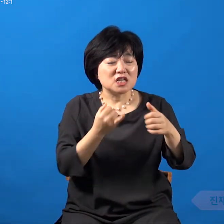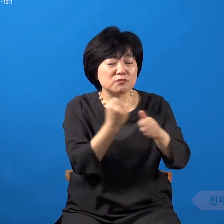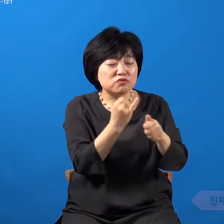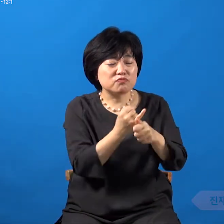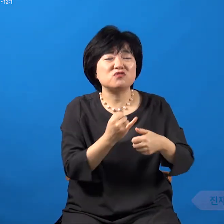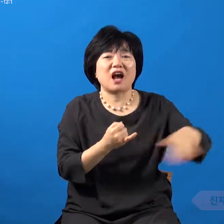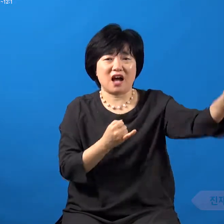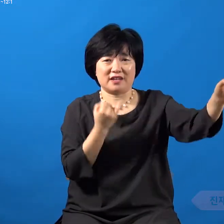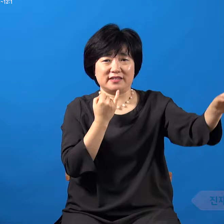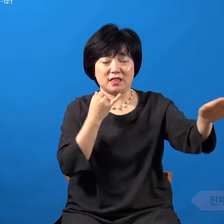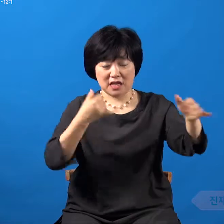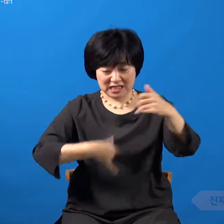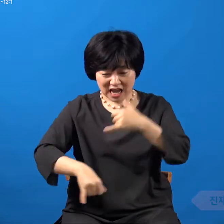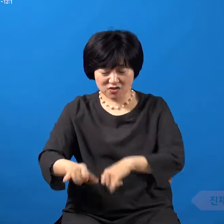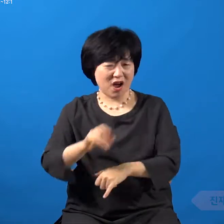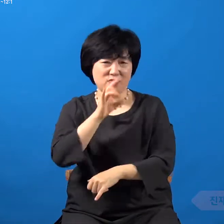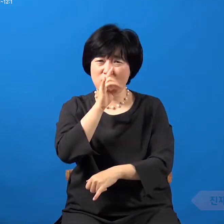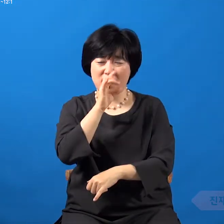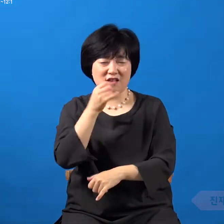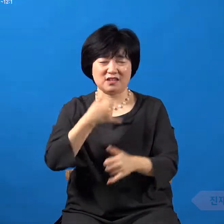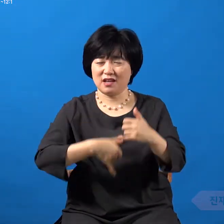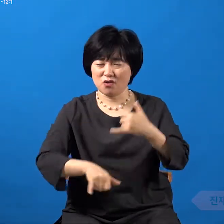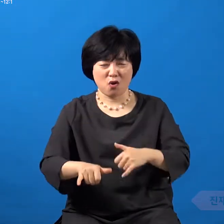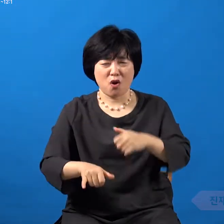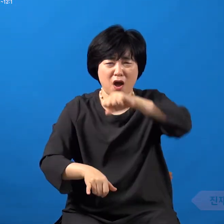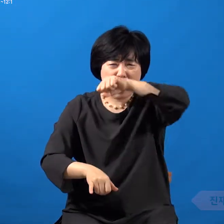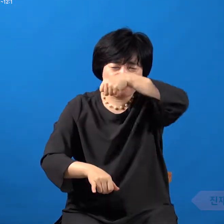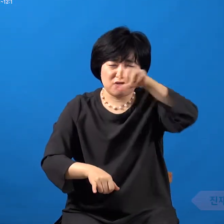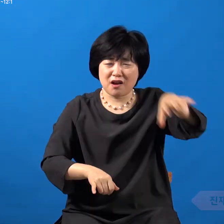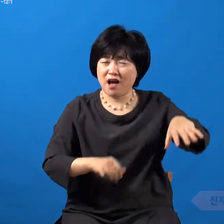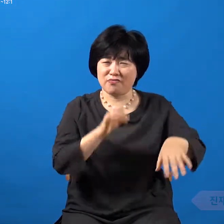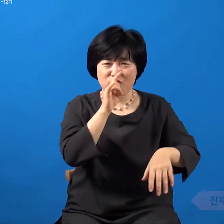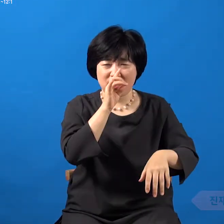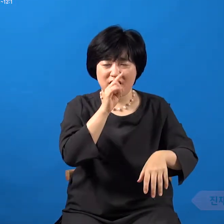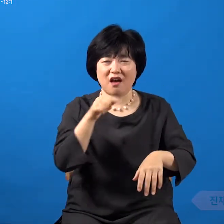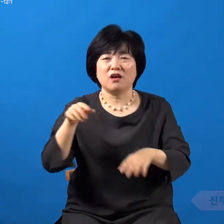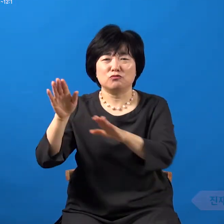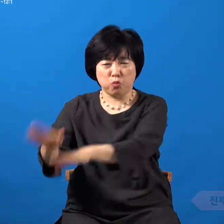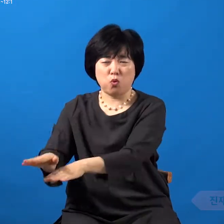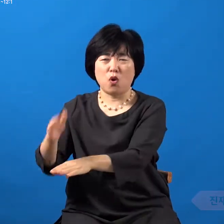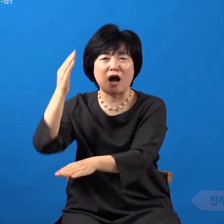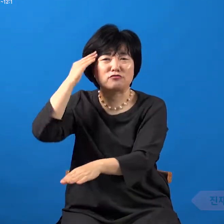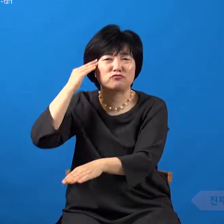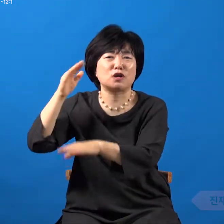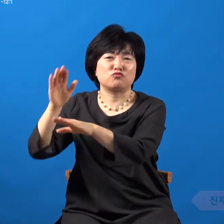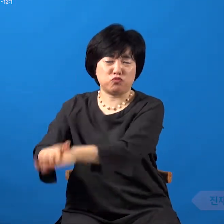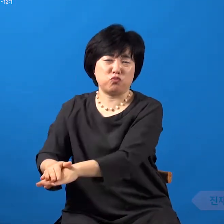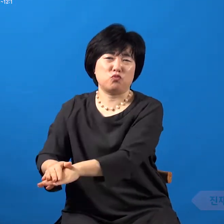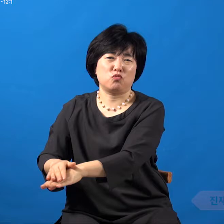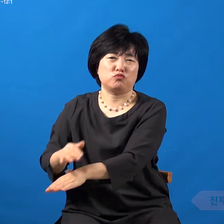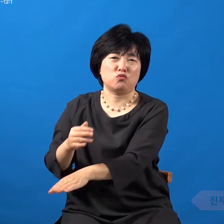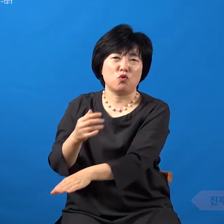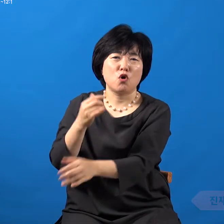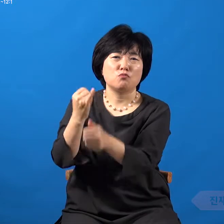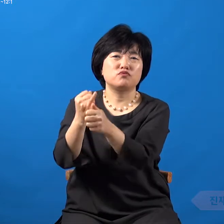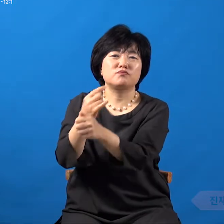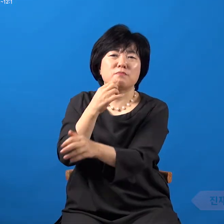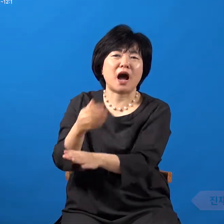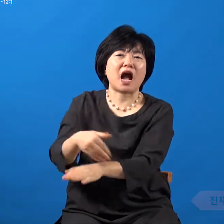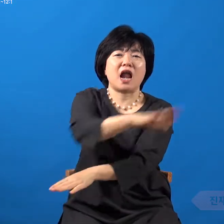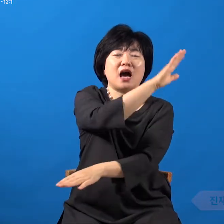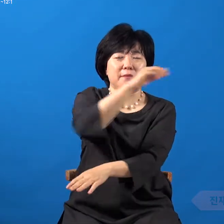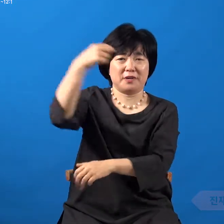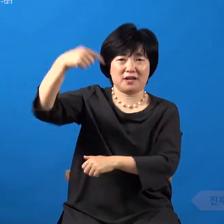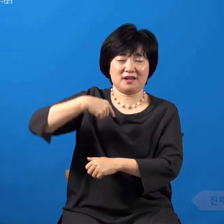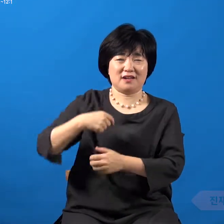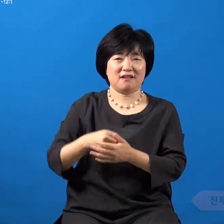된다. 애들을 놓고 가라고 말씀하셨던 것을 기억합니다. 떠나기 쉽지 않습니다.